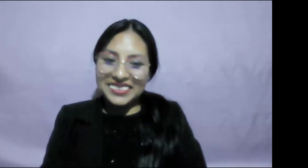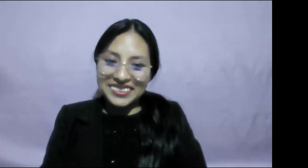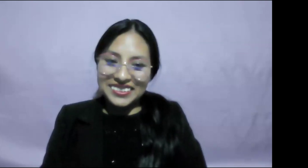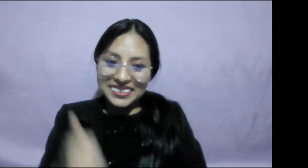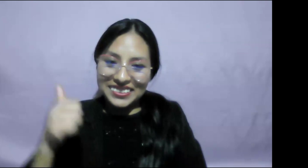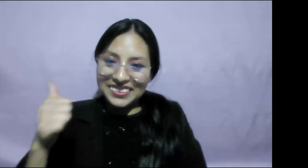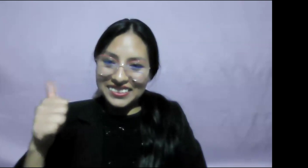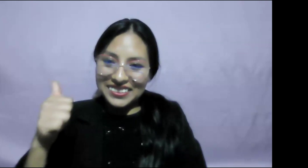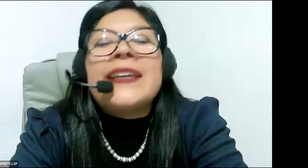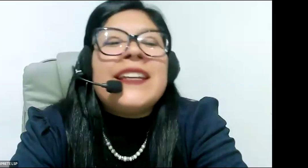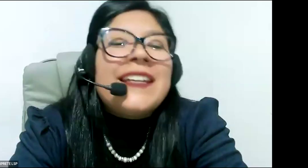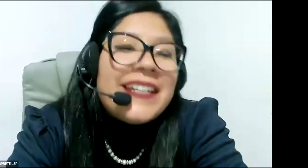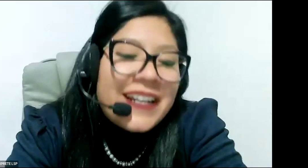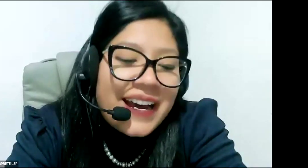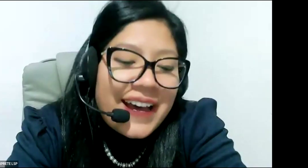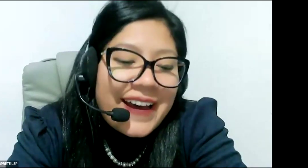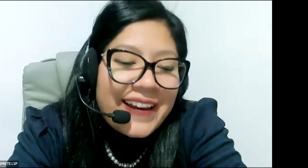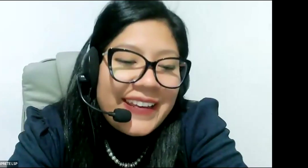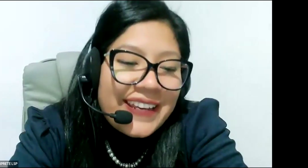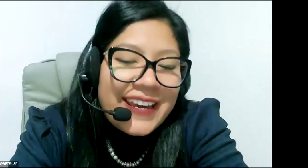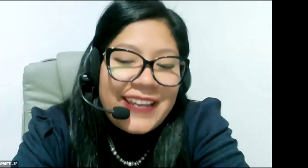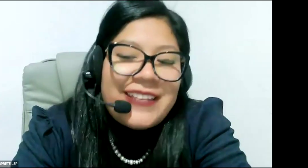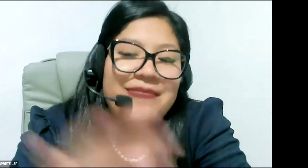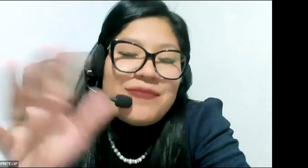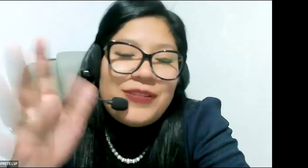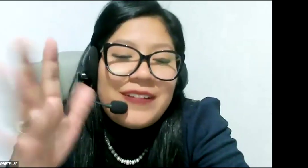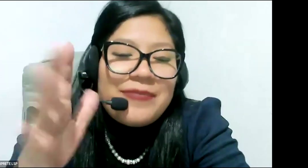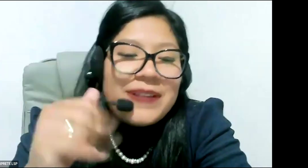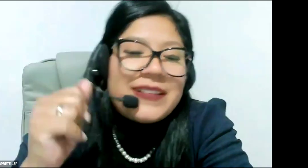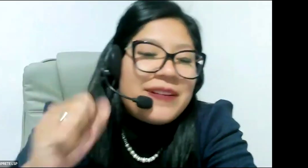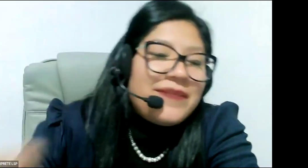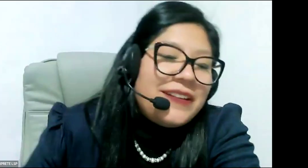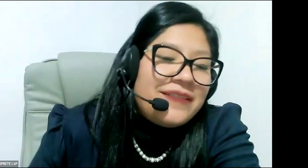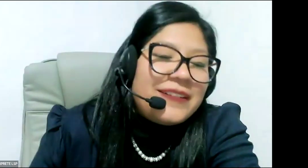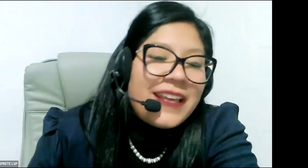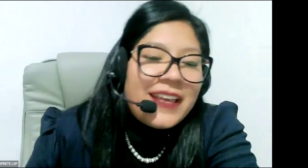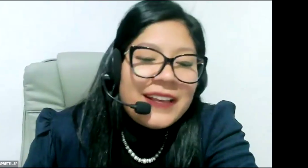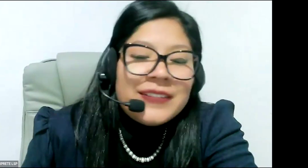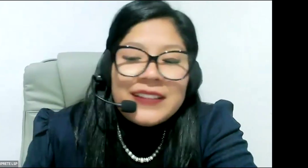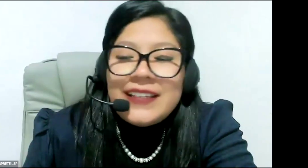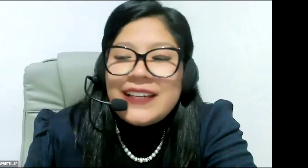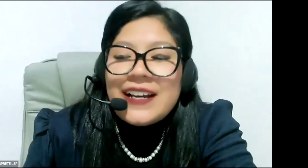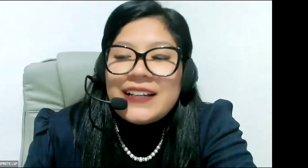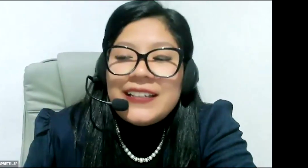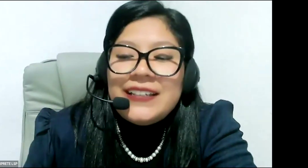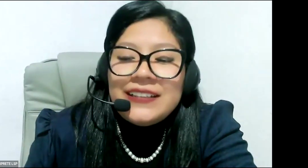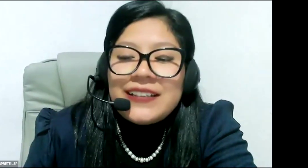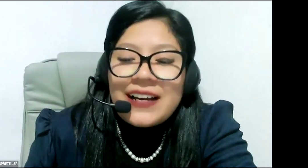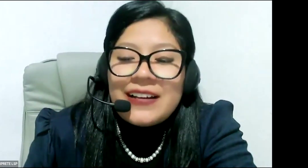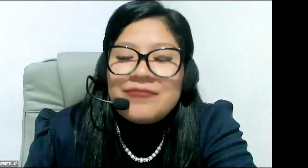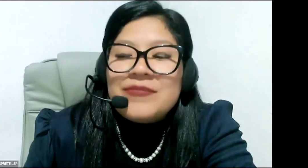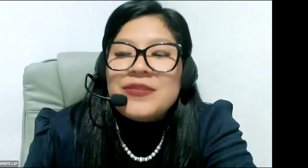pisconti en ica y queña muy bien Pásame el vino ica